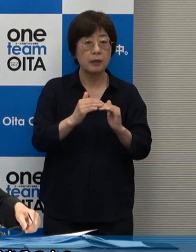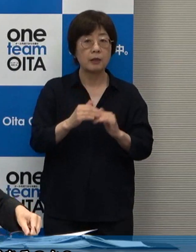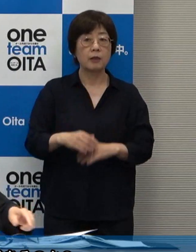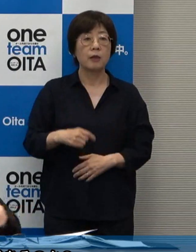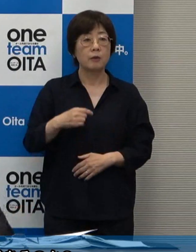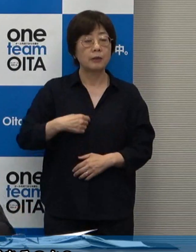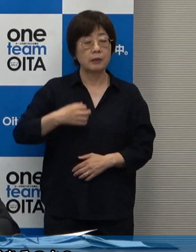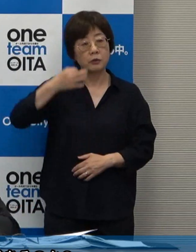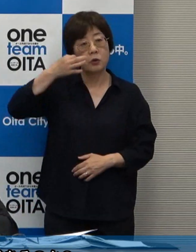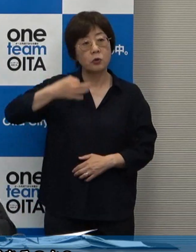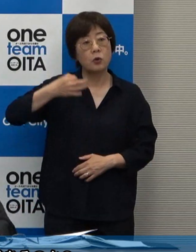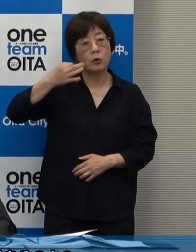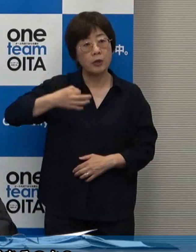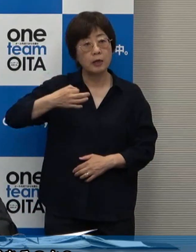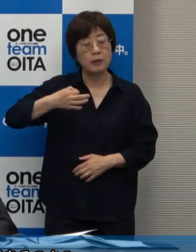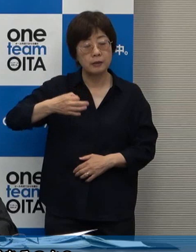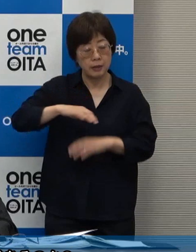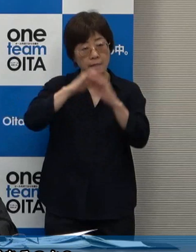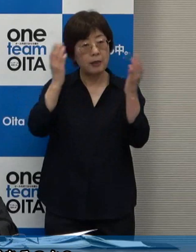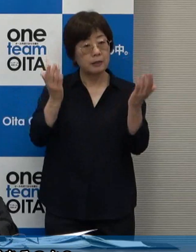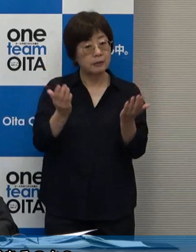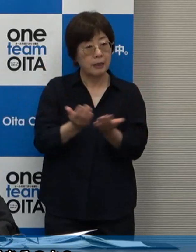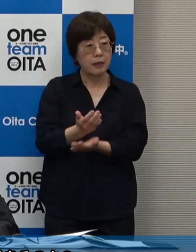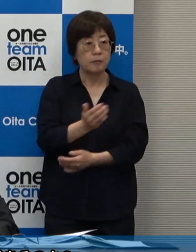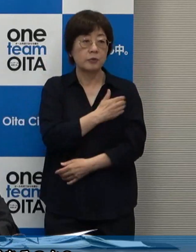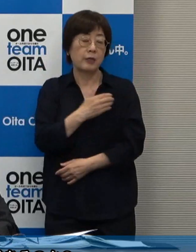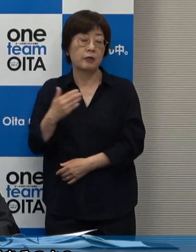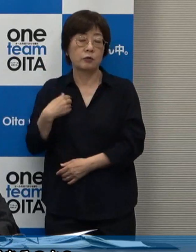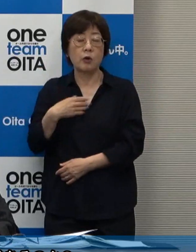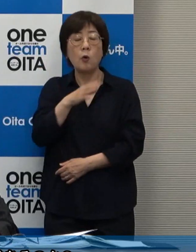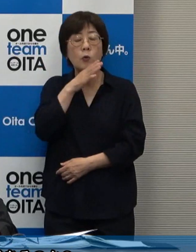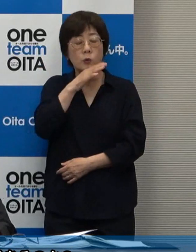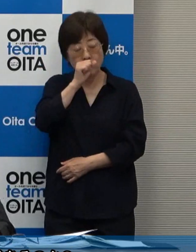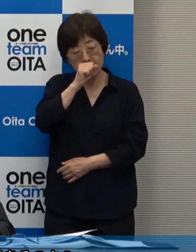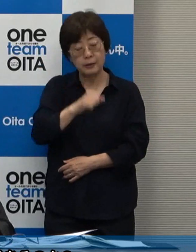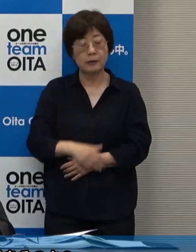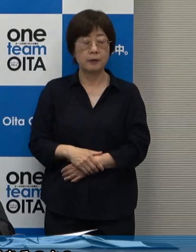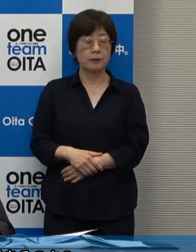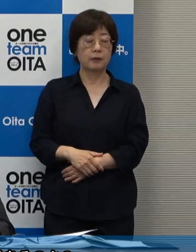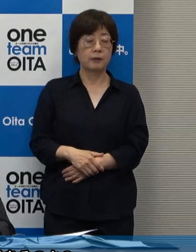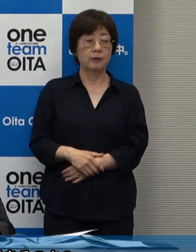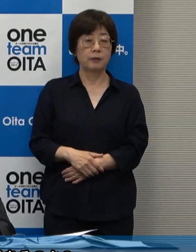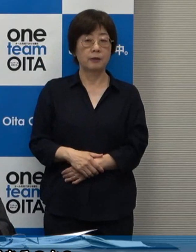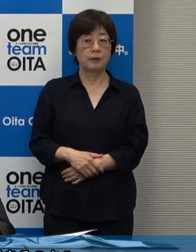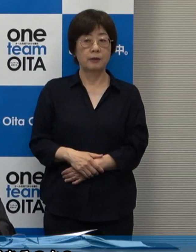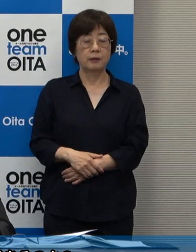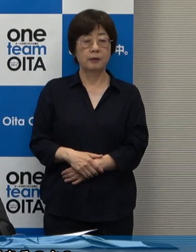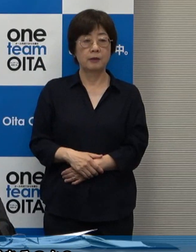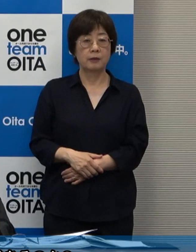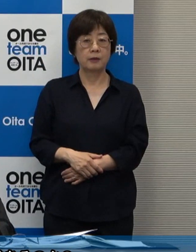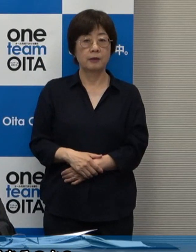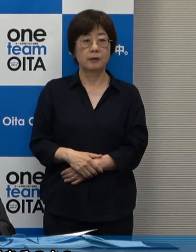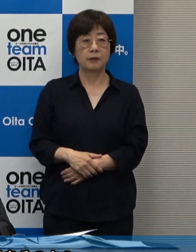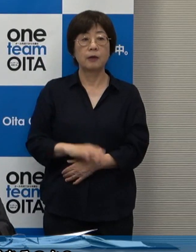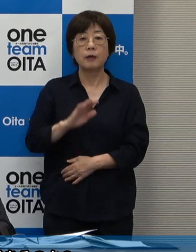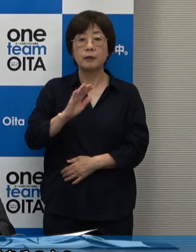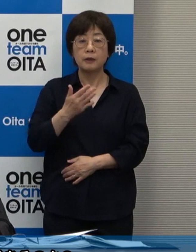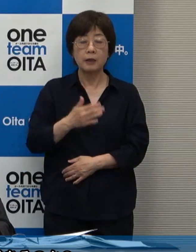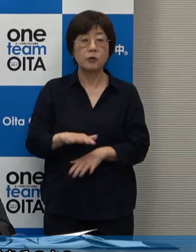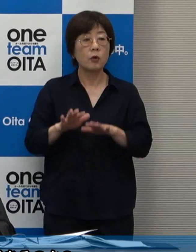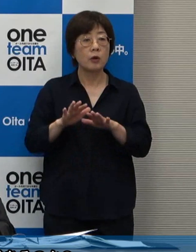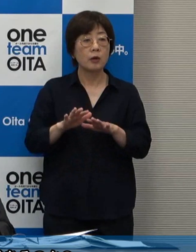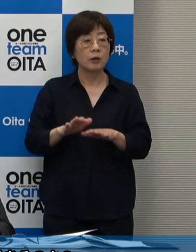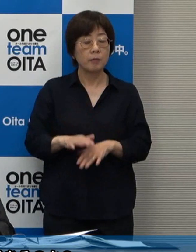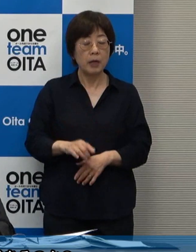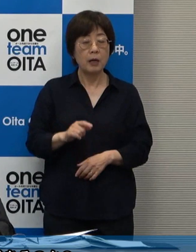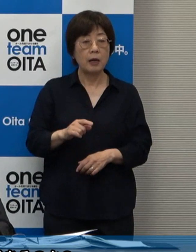評価としては全部できたなというのが一番いいんですけどね。まあ、でも 署についたということ